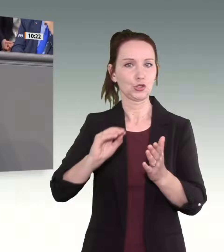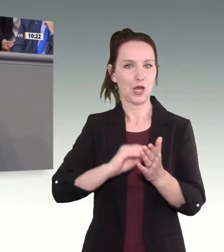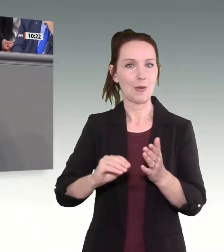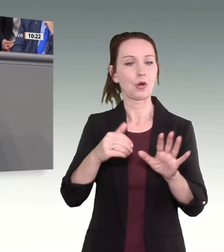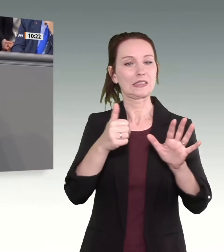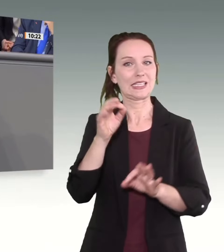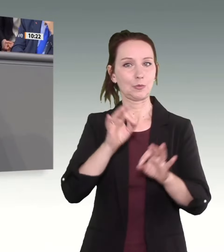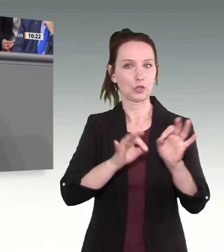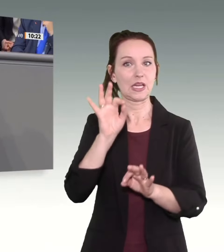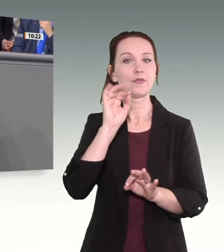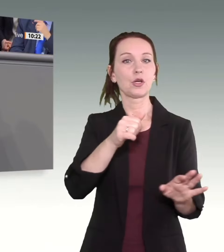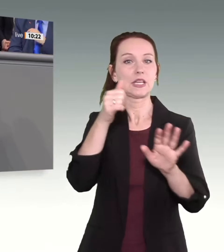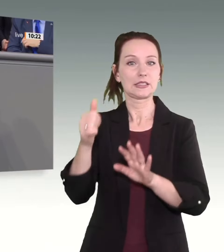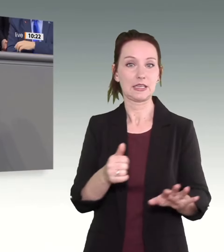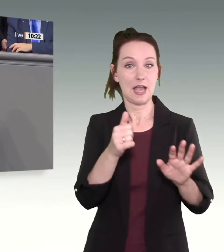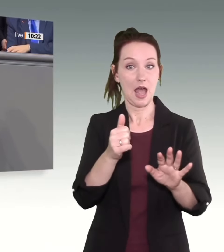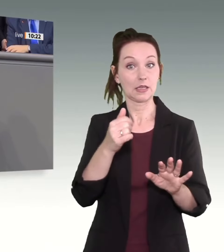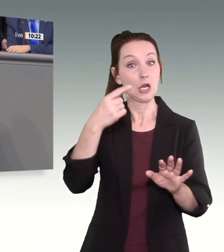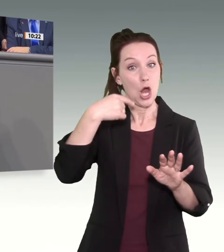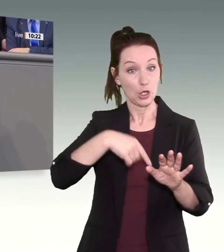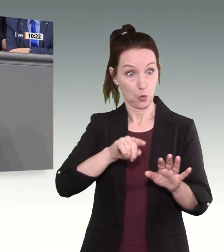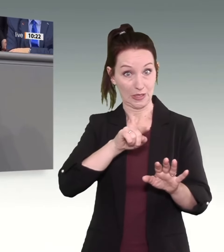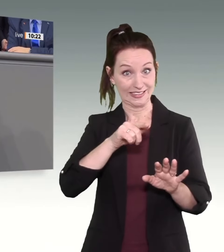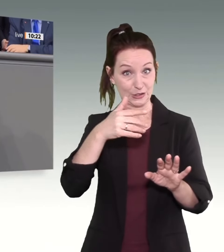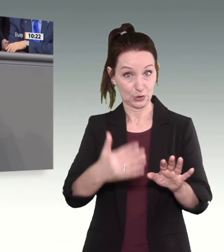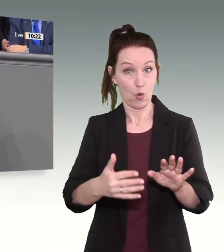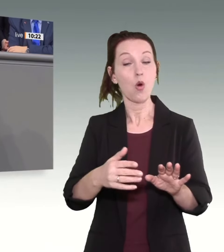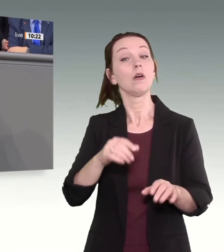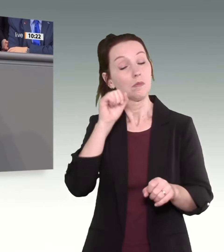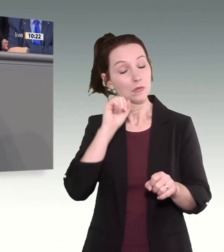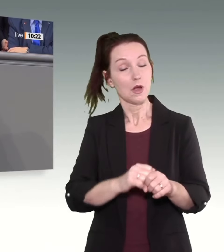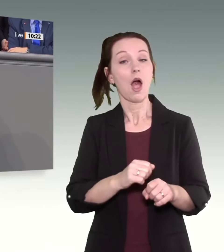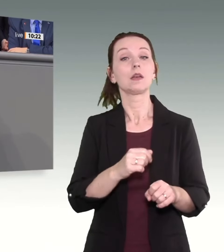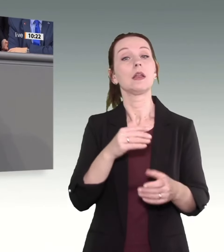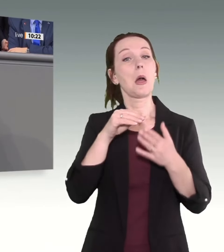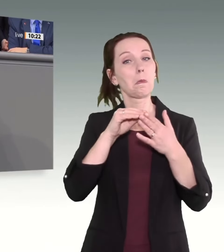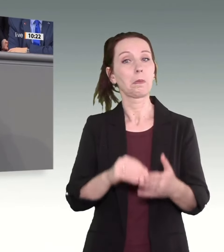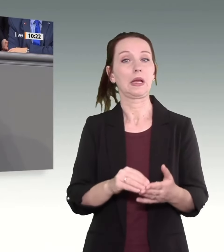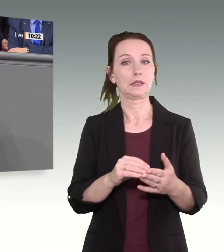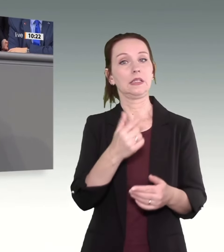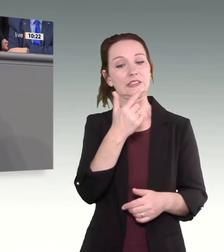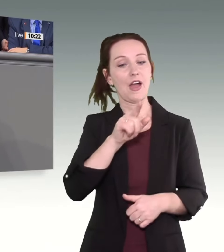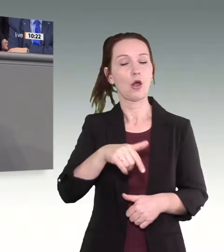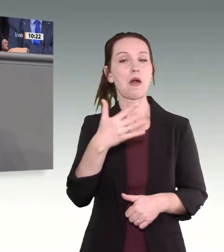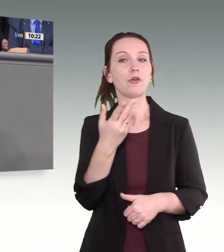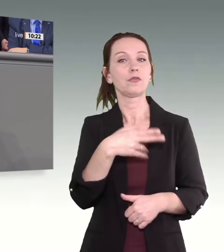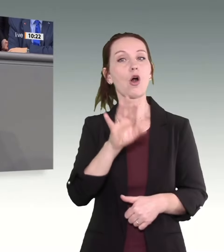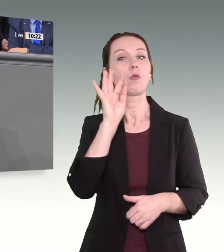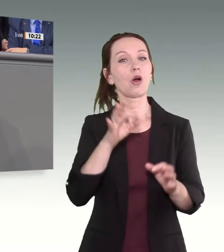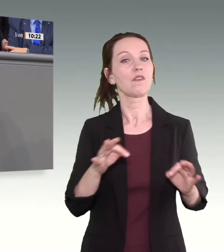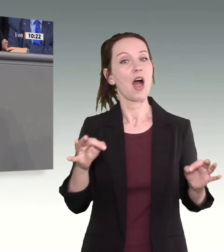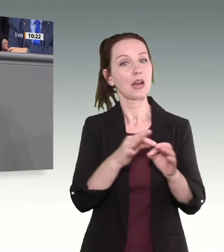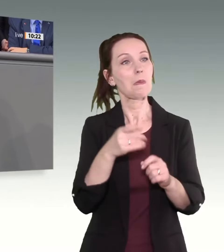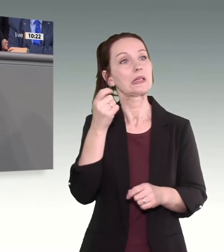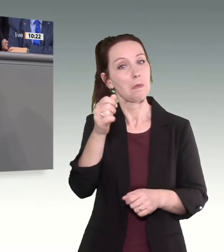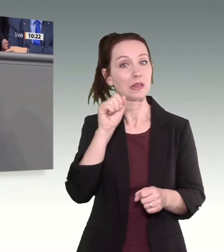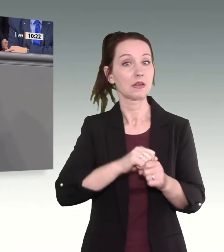,50 Euro pro Quadratmeter senken könnten. Das haben Sie blockiert, meine Damen und Herren von der Union. Apropos Steuern.